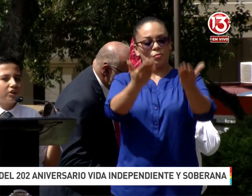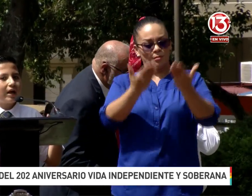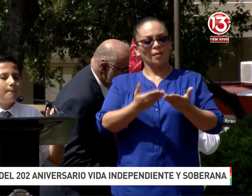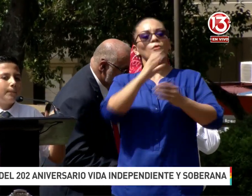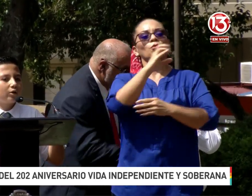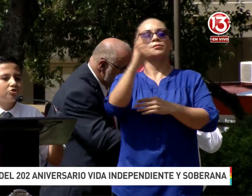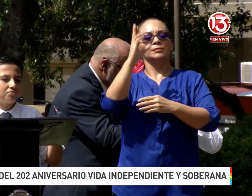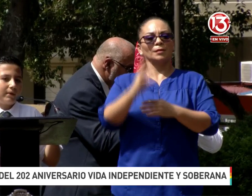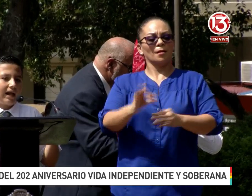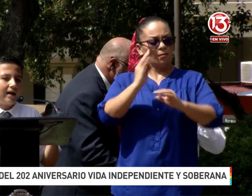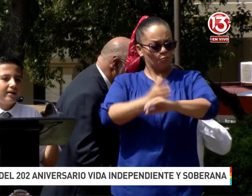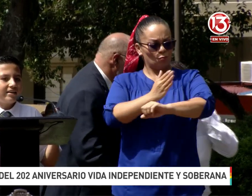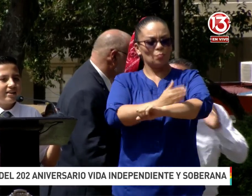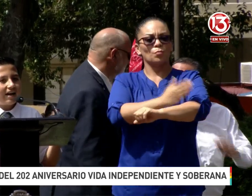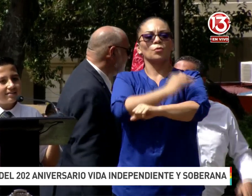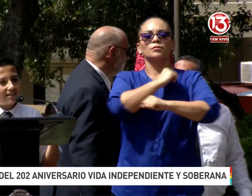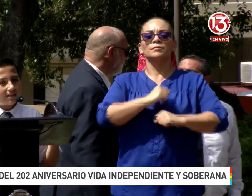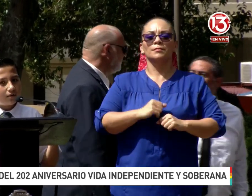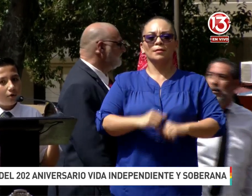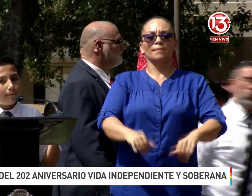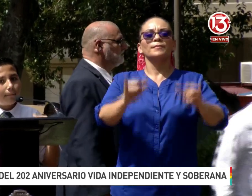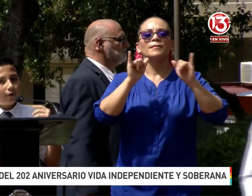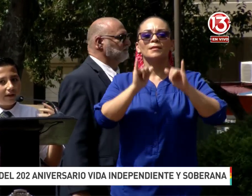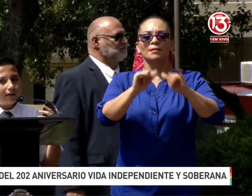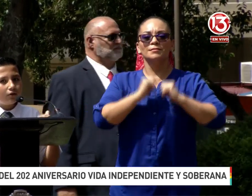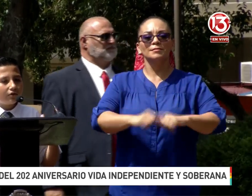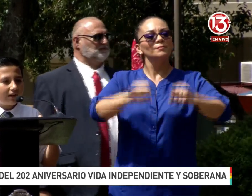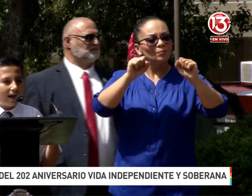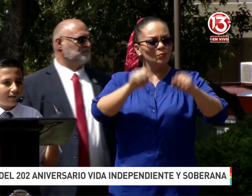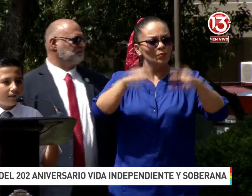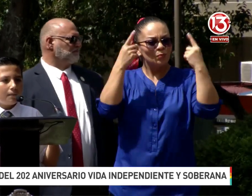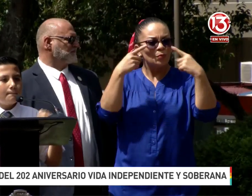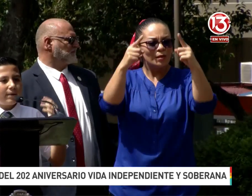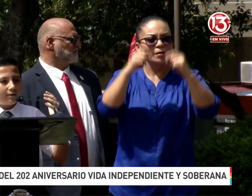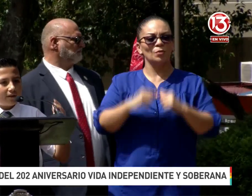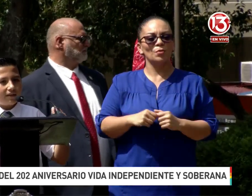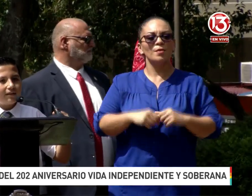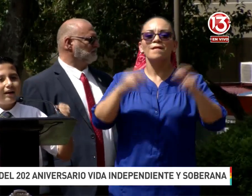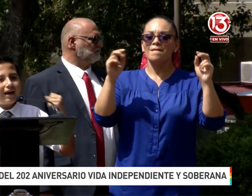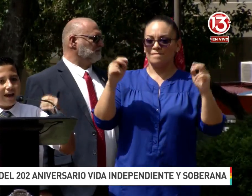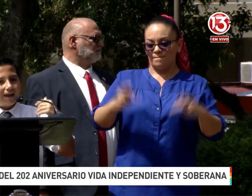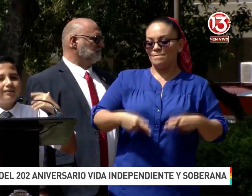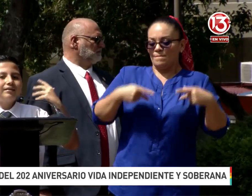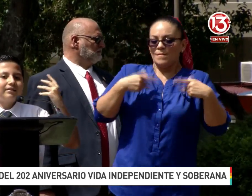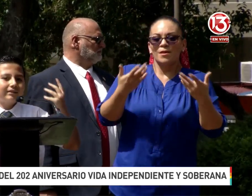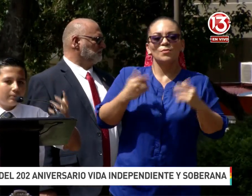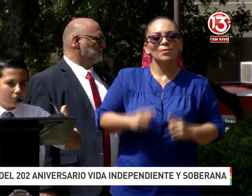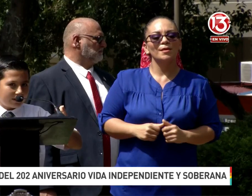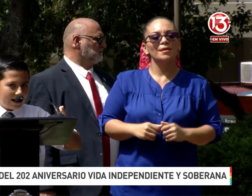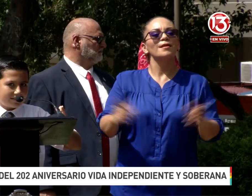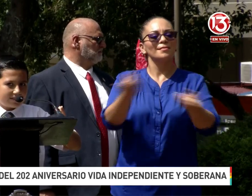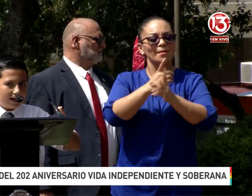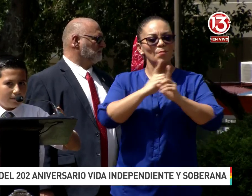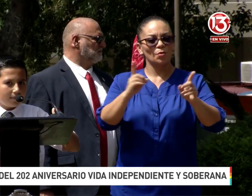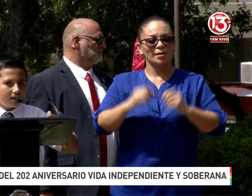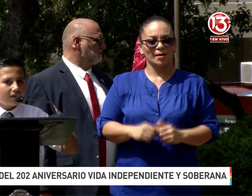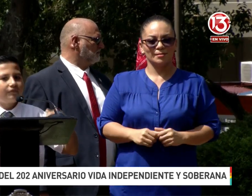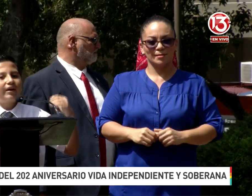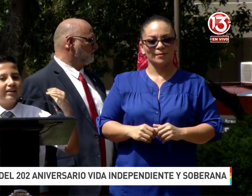Costa Rica próspera y así poder lograr vivir en